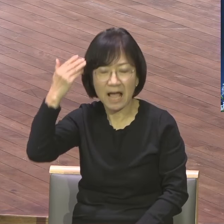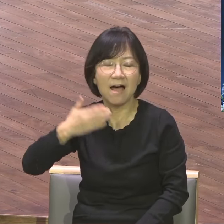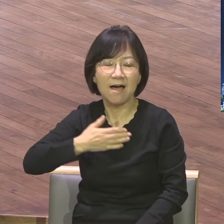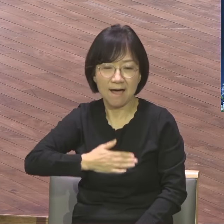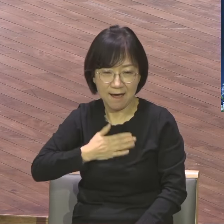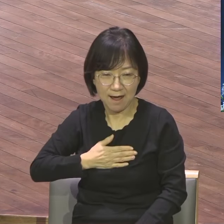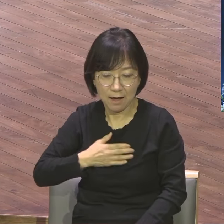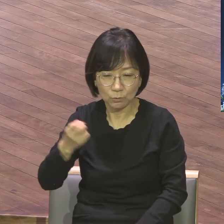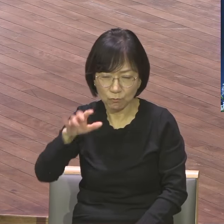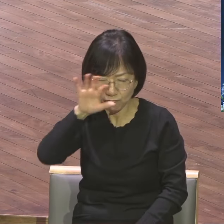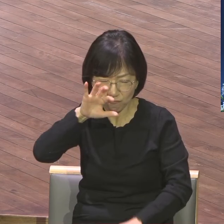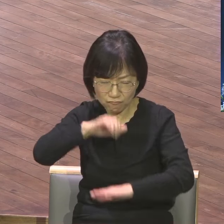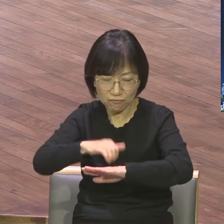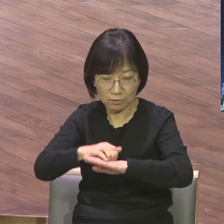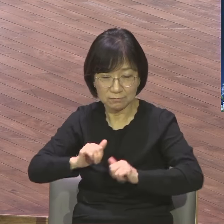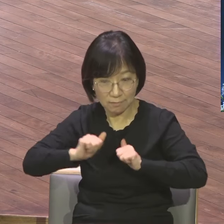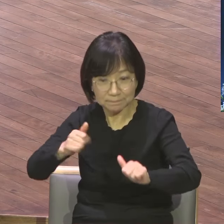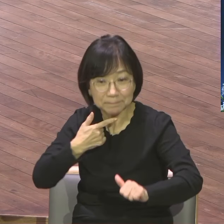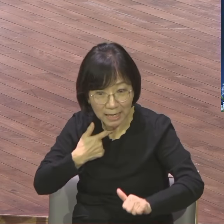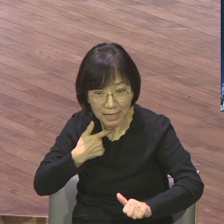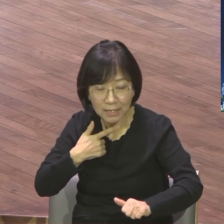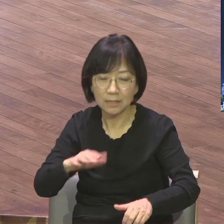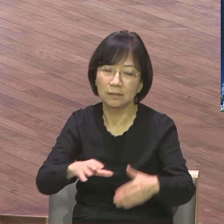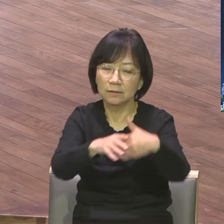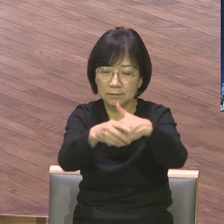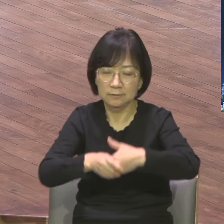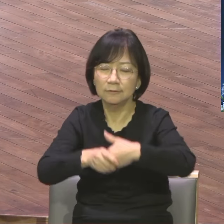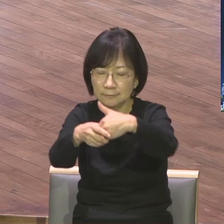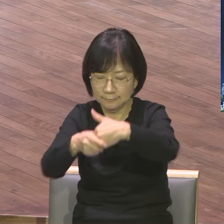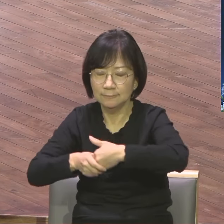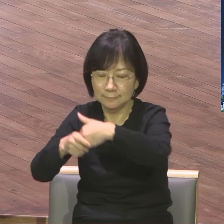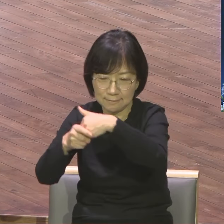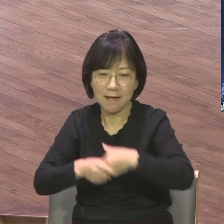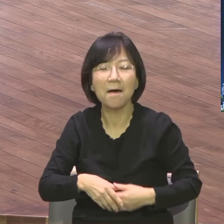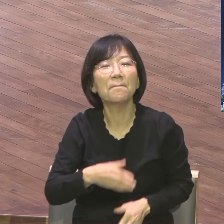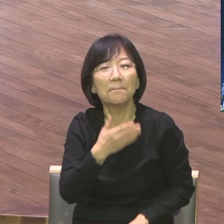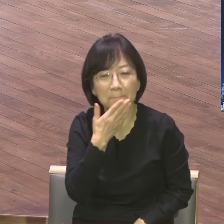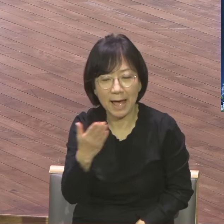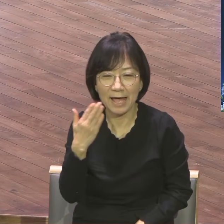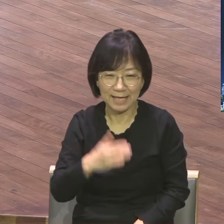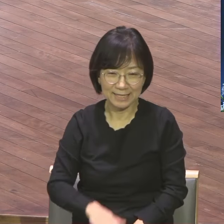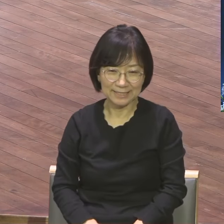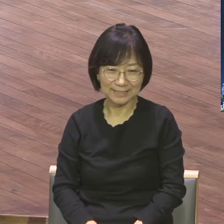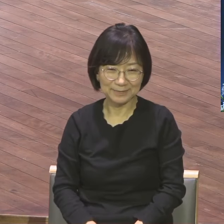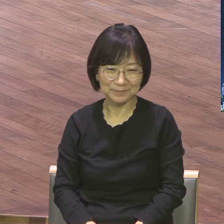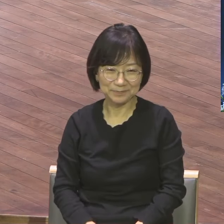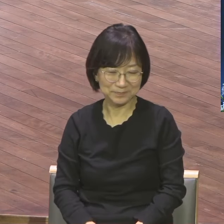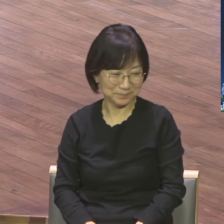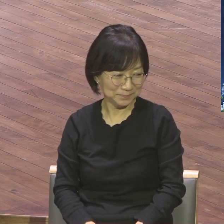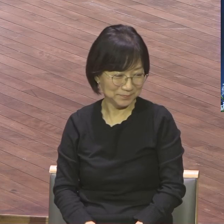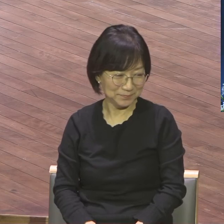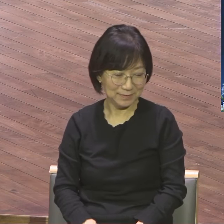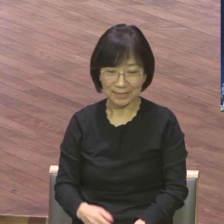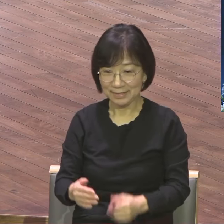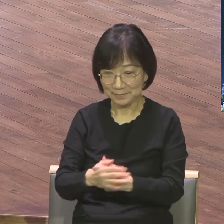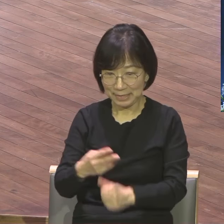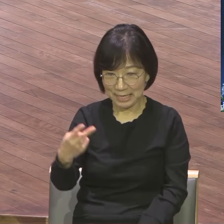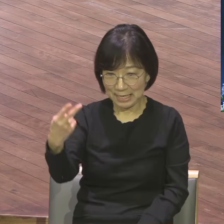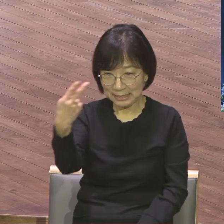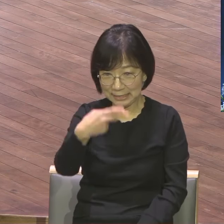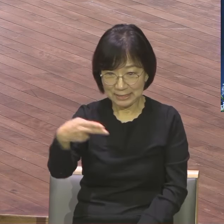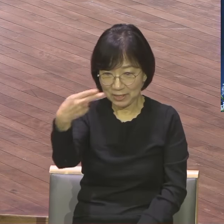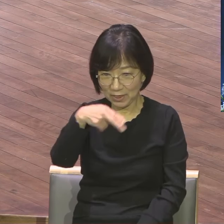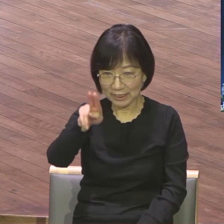그래서 이런 스토리를 가진 전도의 여정 있는 사역자들의 글이 2025년 10월